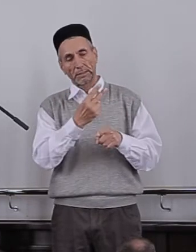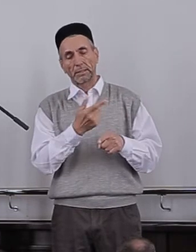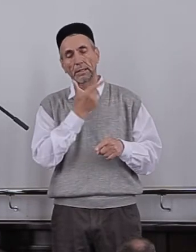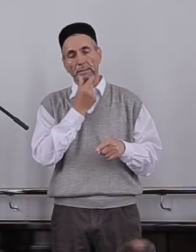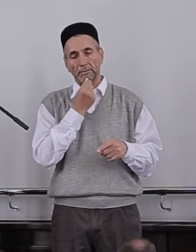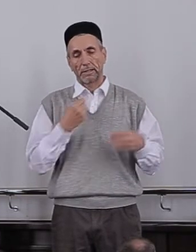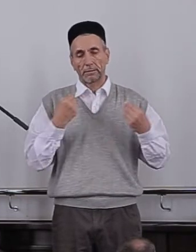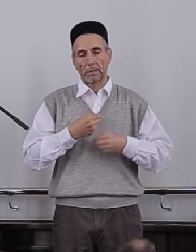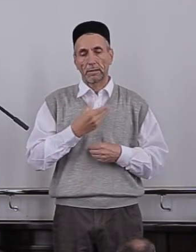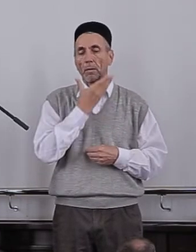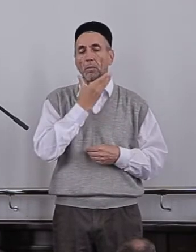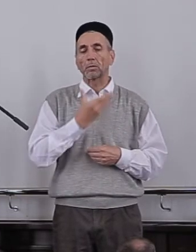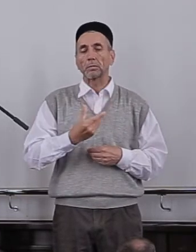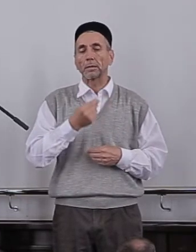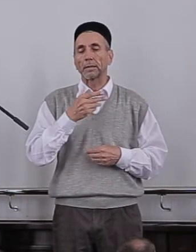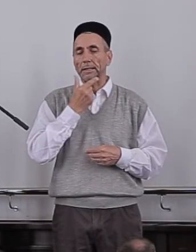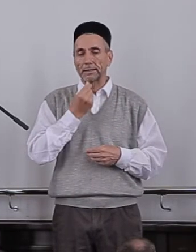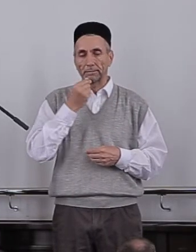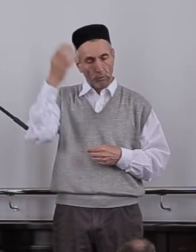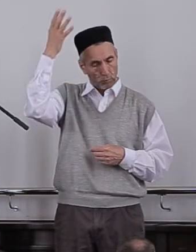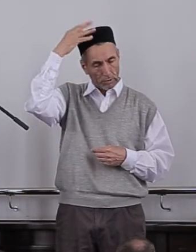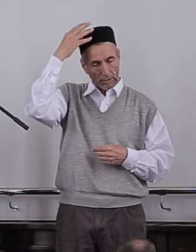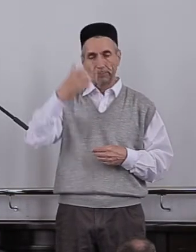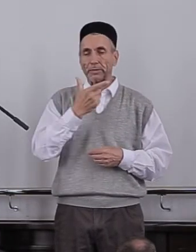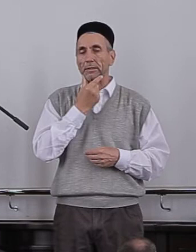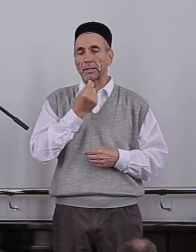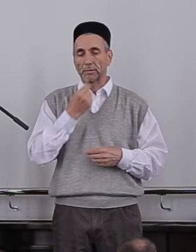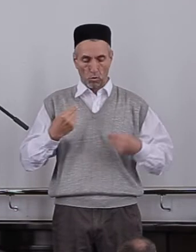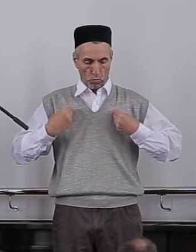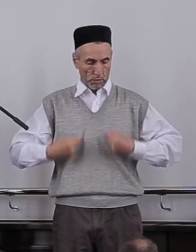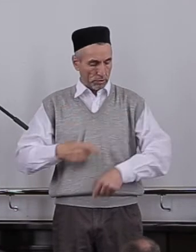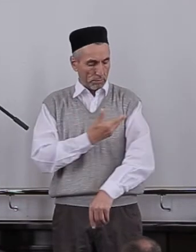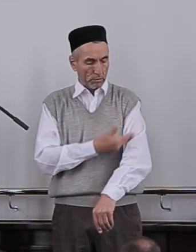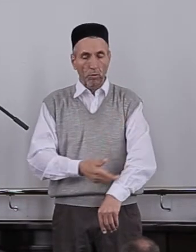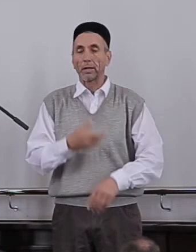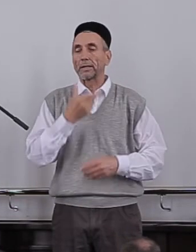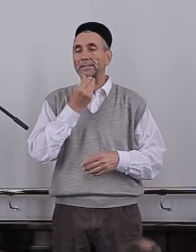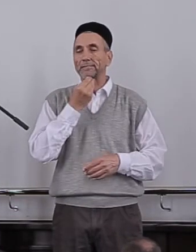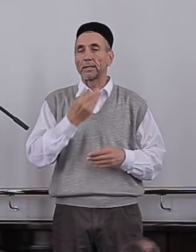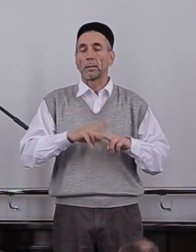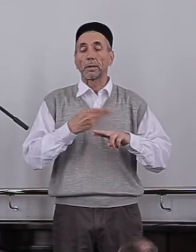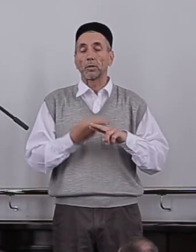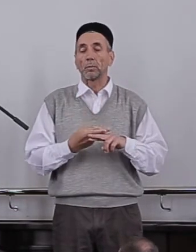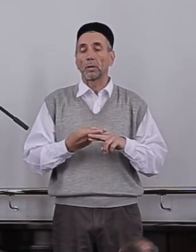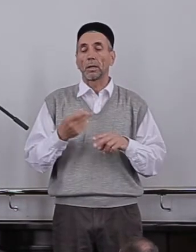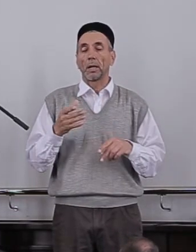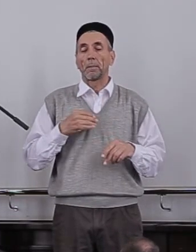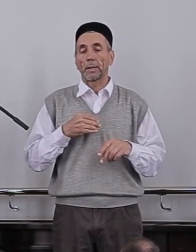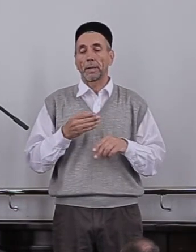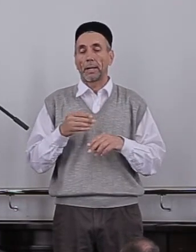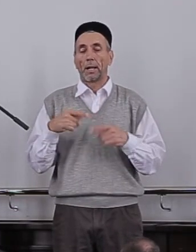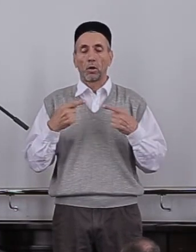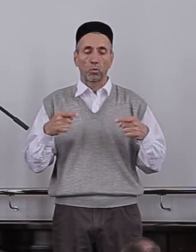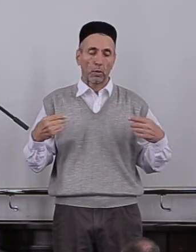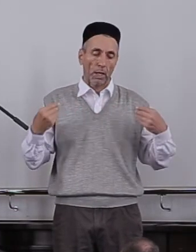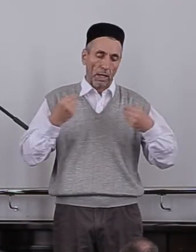нинди матур сакаллары, нинди матур түбәтәйләре, нинди матур күлмәкләре. Әйбәт, әгәр дә инде без бүленеп башка